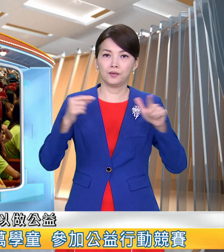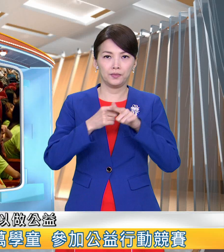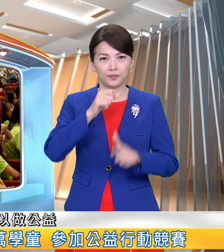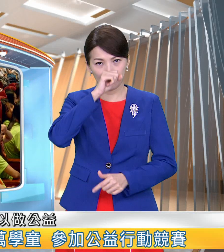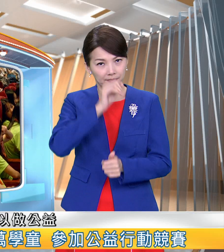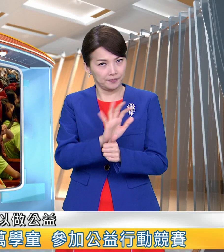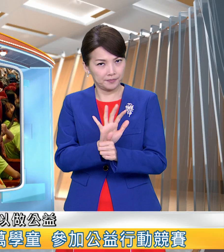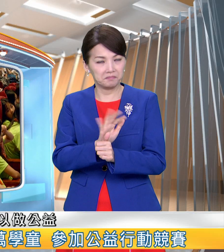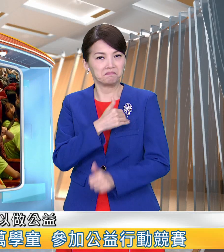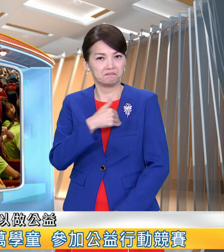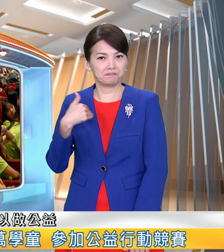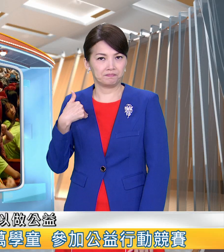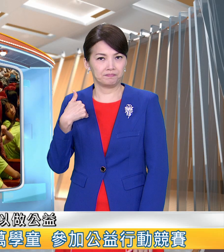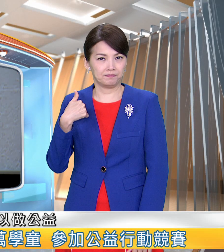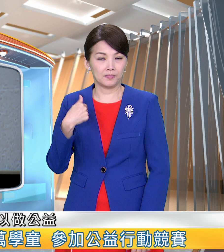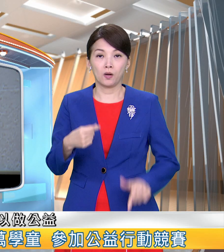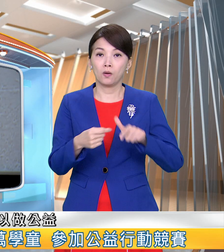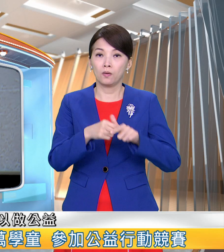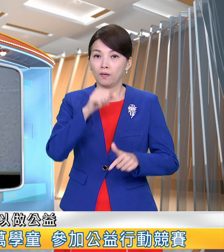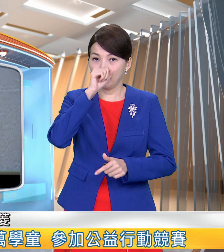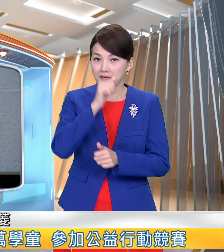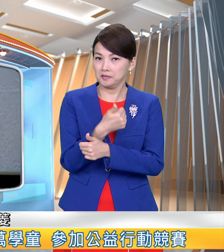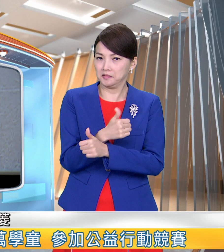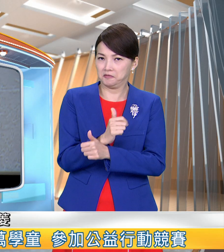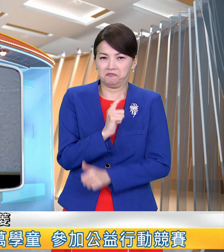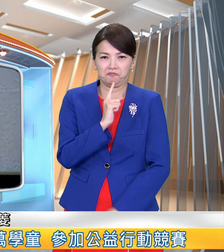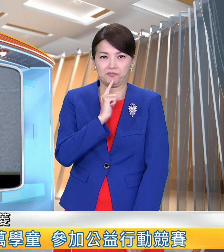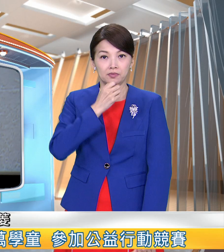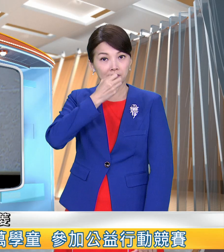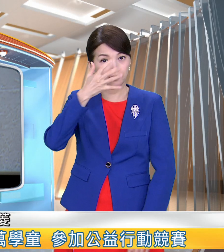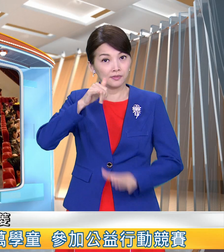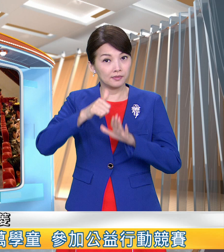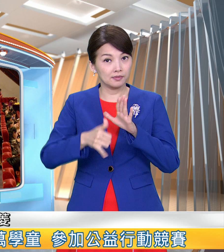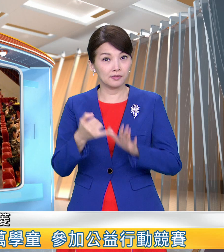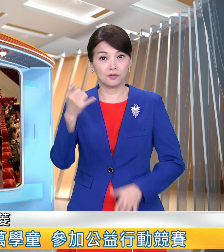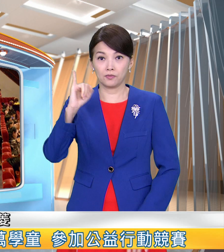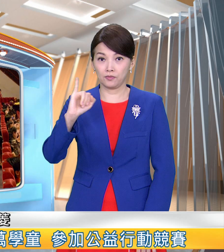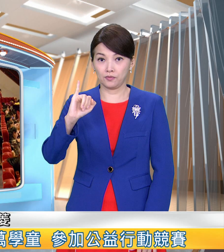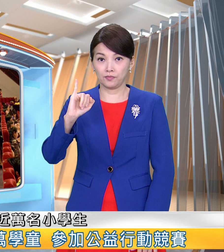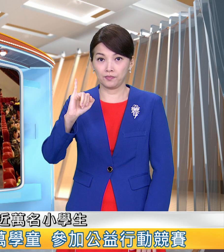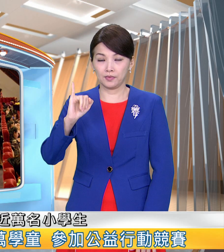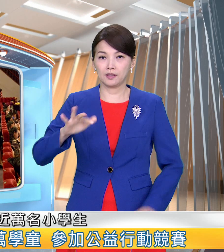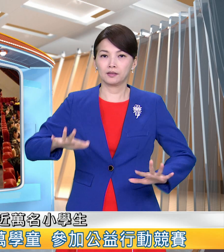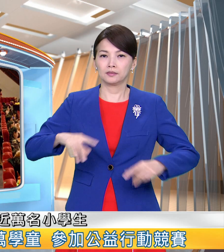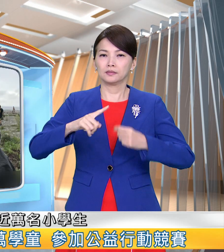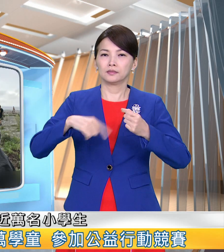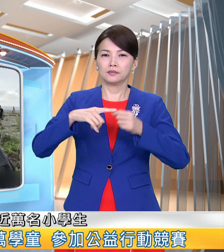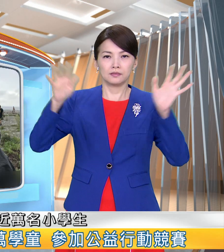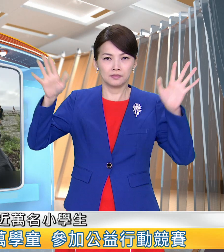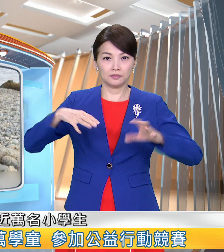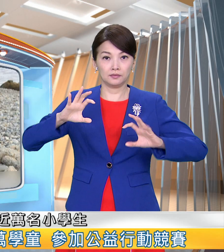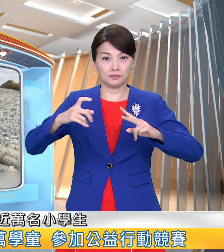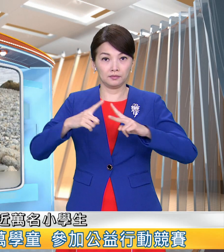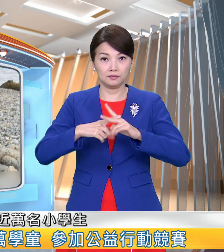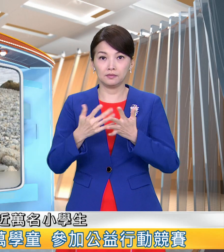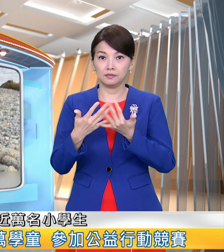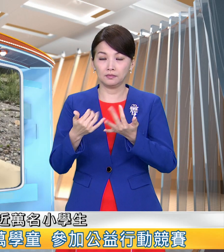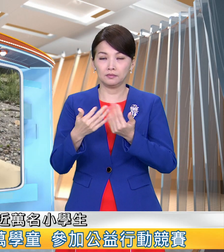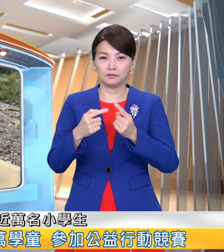来看小朋友也可以做公益。行动公益家沈心凌在今年号召全国近万